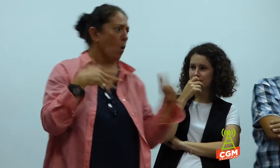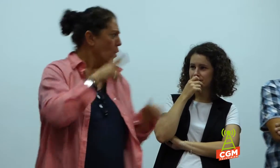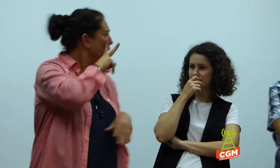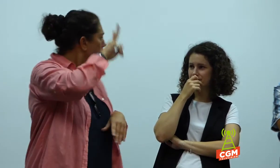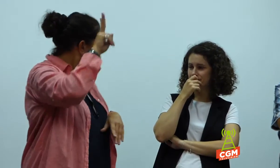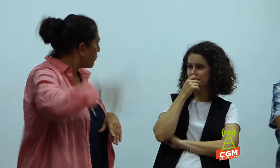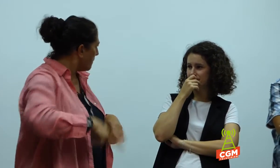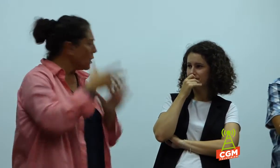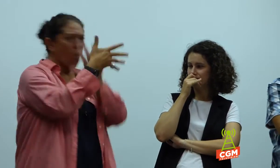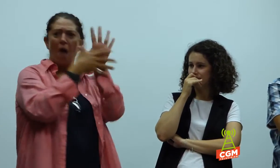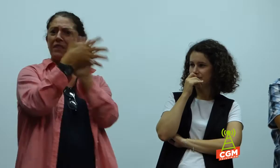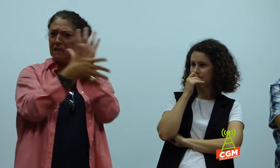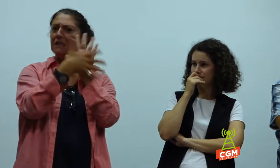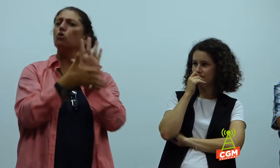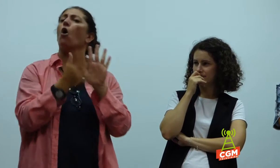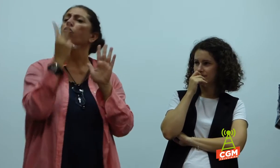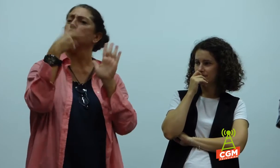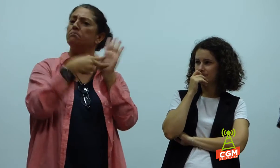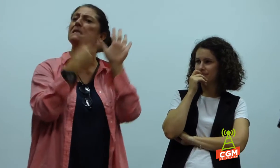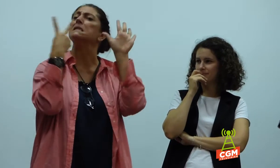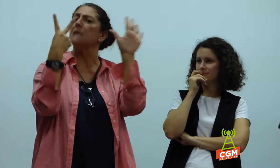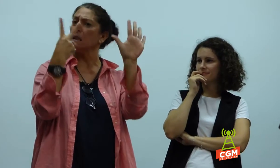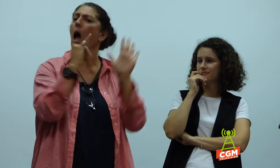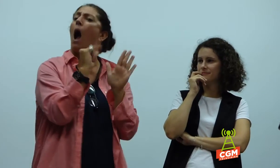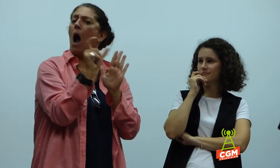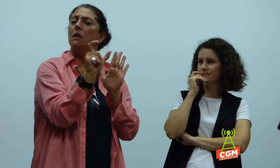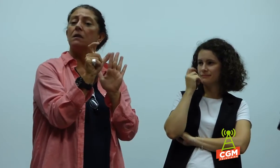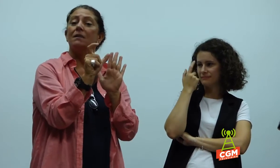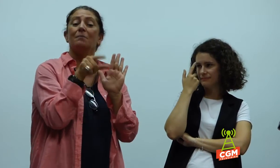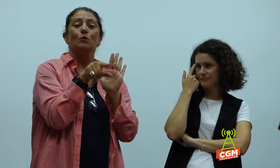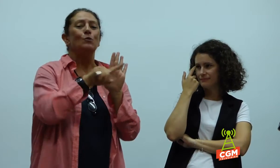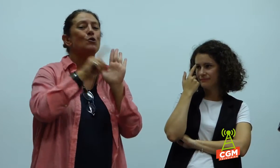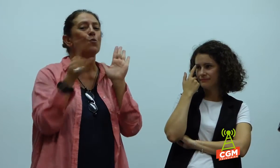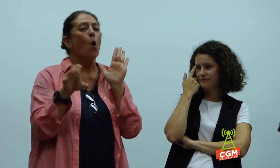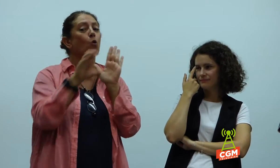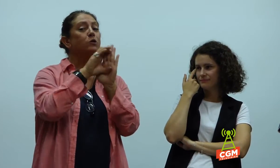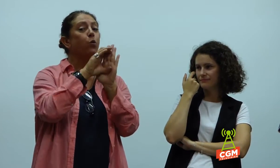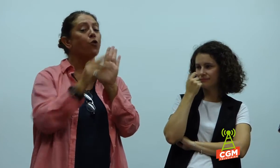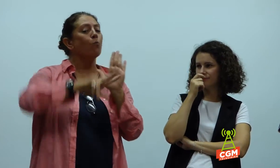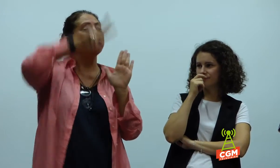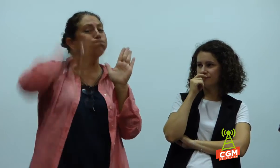Entonces aquí en España lo hemos visto, está reconocida la lengua de signos de la ley de 2007